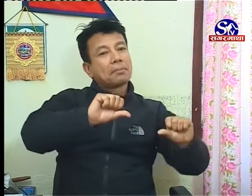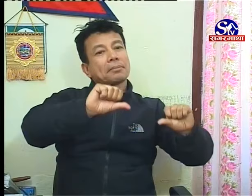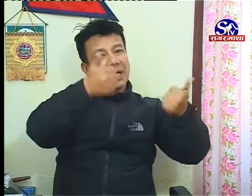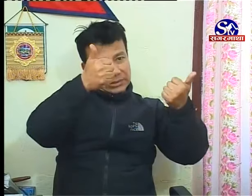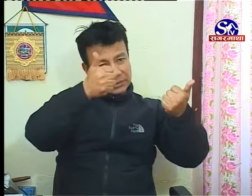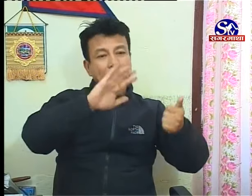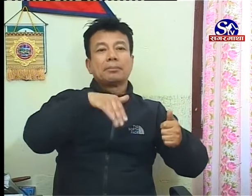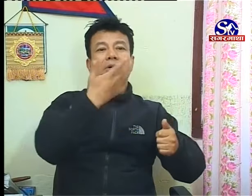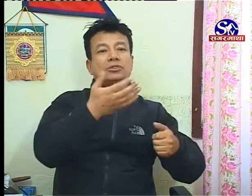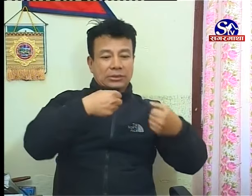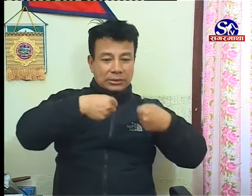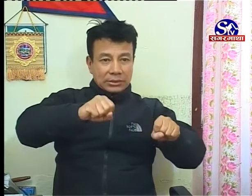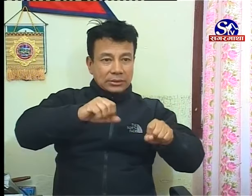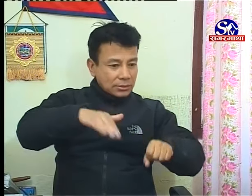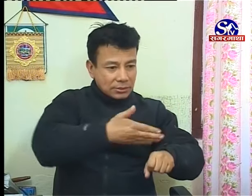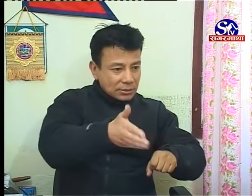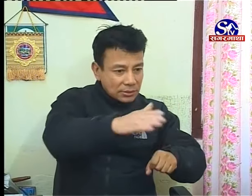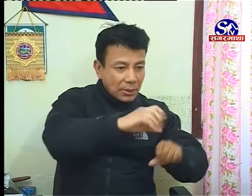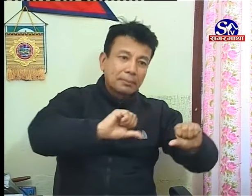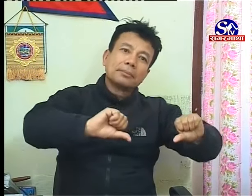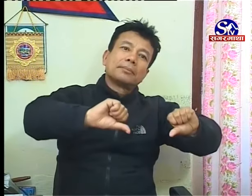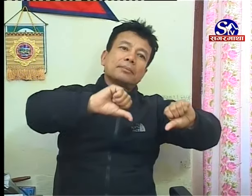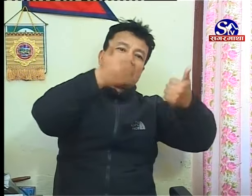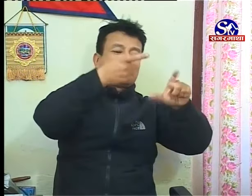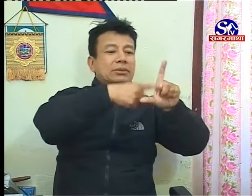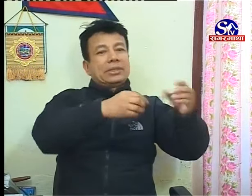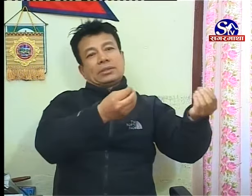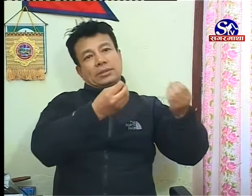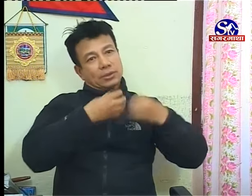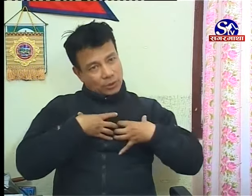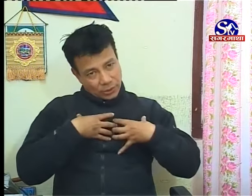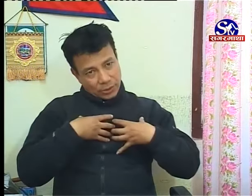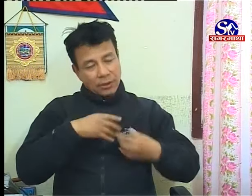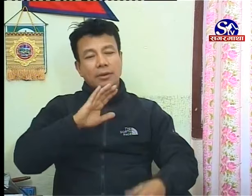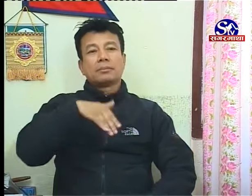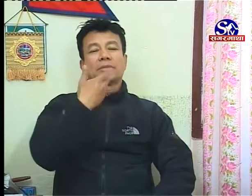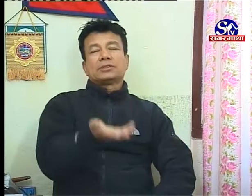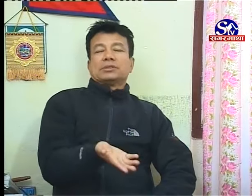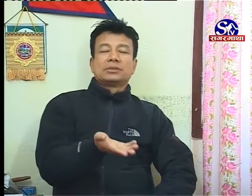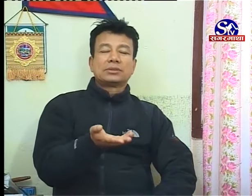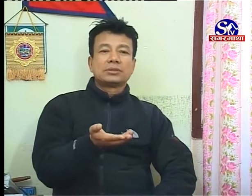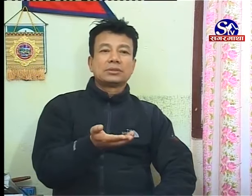अब लाइसेन्स पाएपछि पनि सवारी साधन चलाउने ल लाइसेन्स नभए पनि बहिराहरूलाई कुनै पनि समस्या